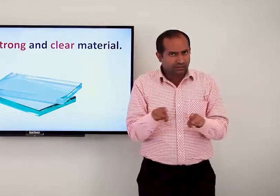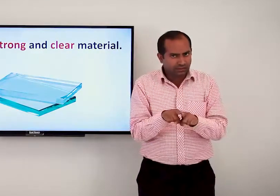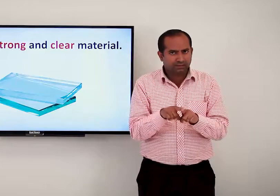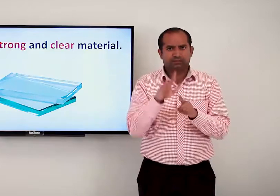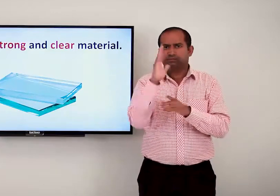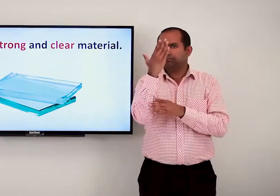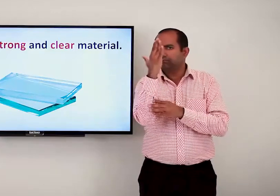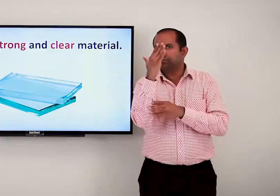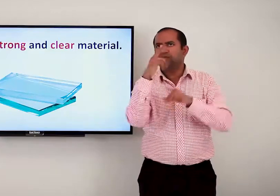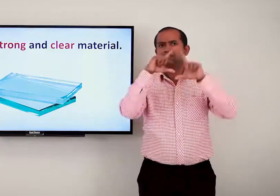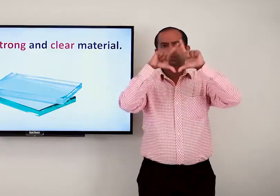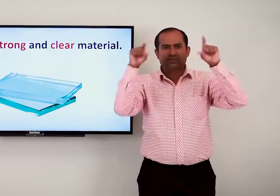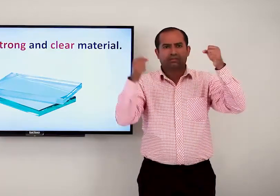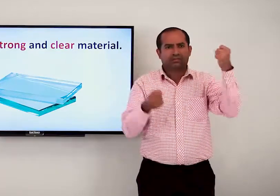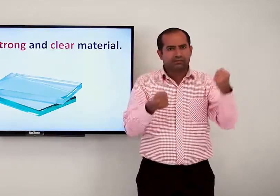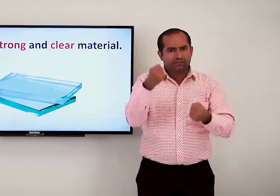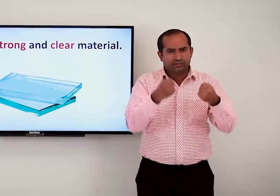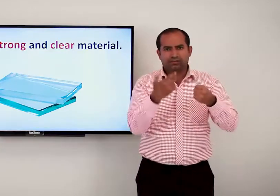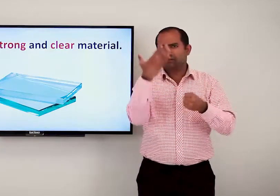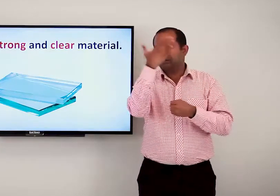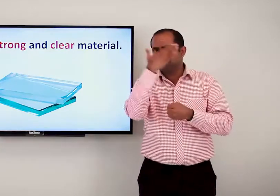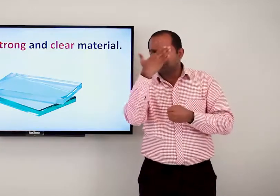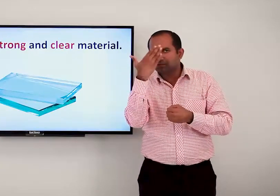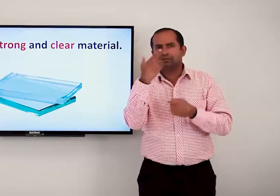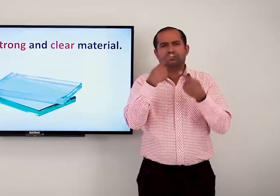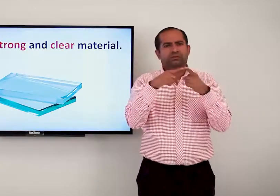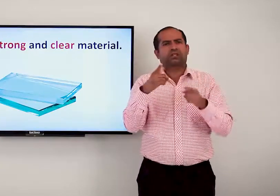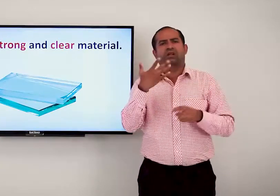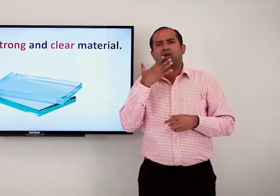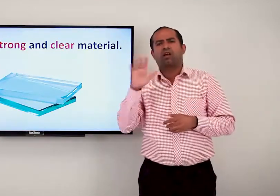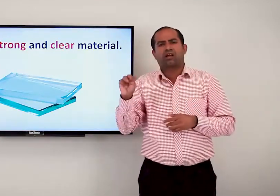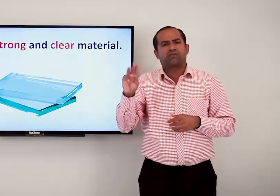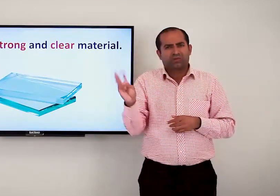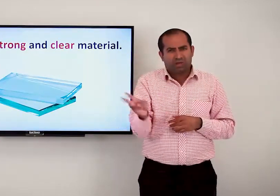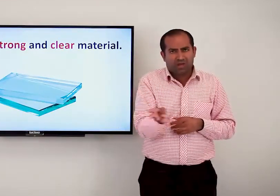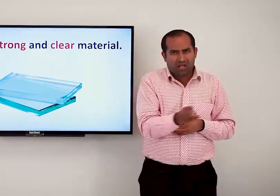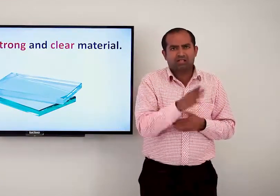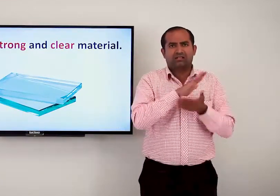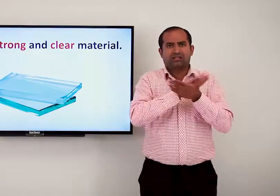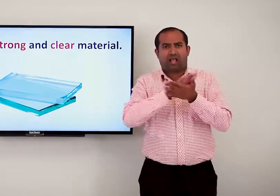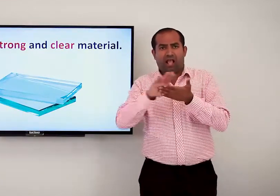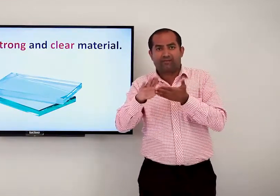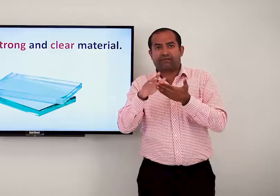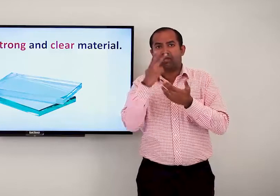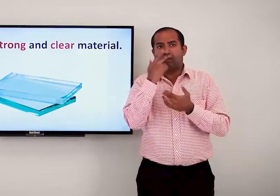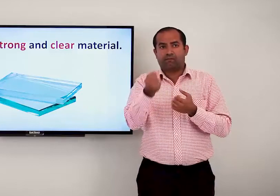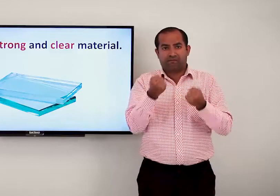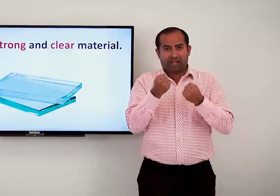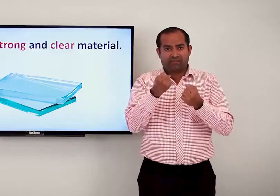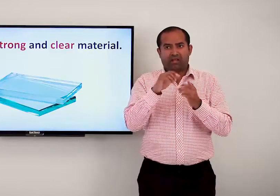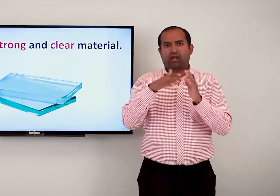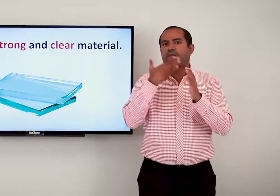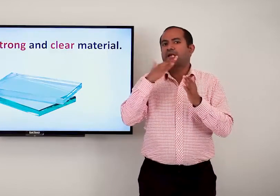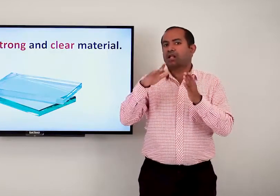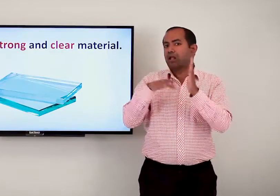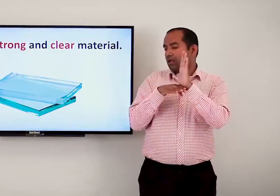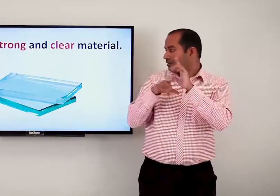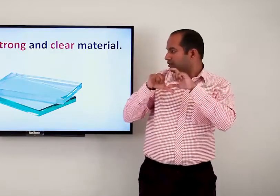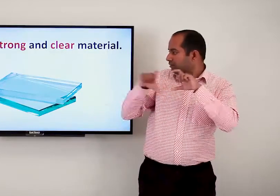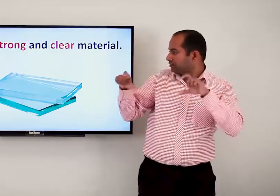है और मुख्तलिफ चीजों गाड़ियों वगैरह में इस्तेमाल होता है, जो कि बिल्कुल शफाफ और मजबूत होता है। ये